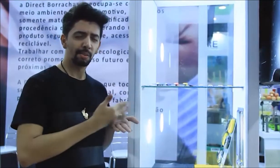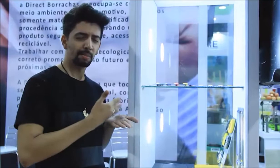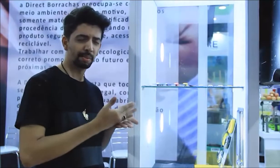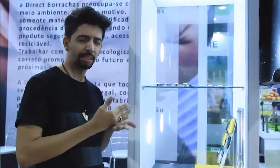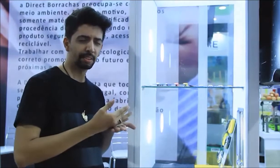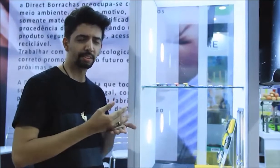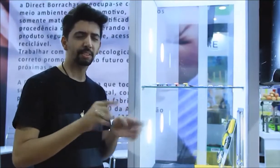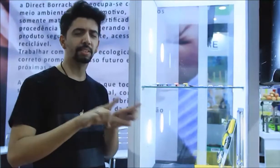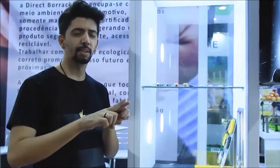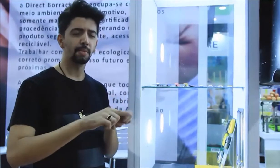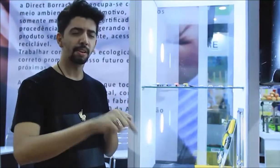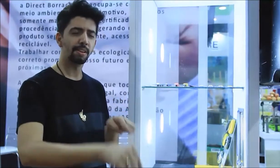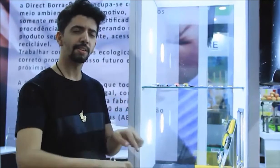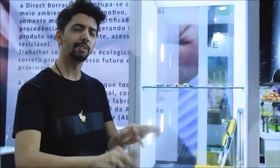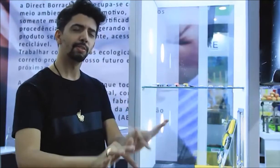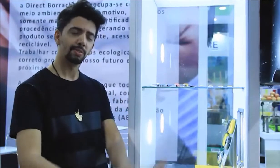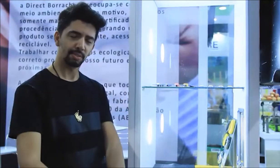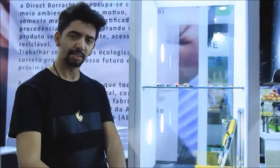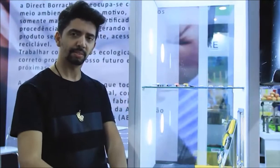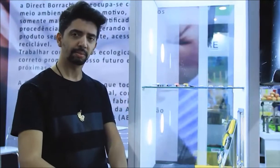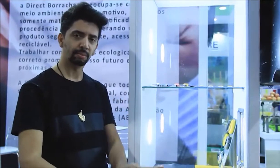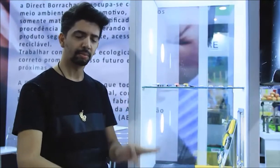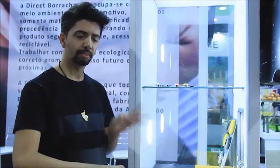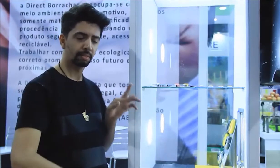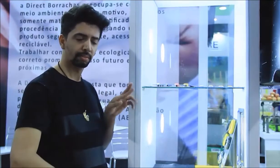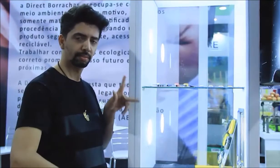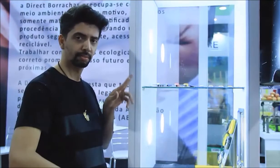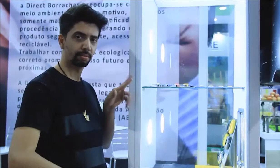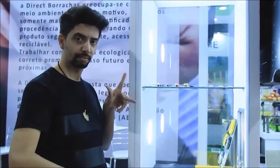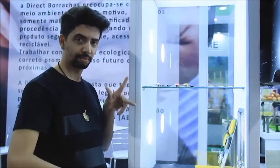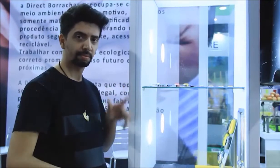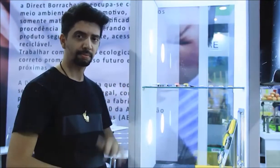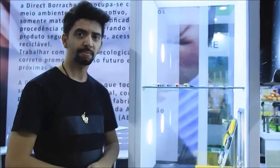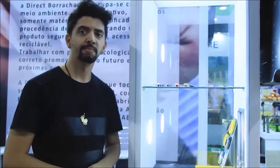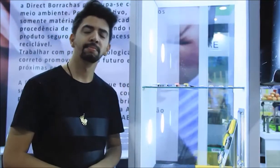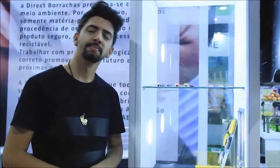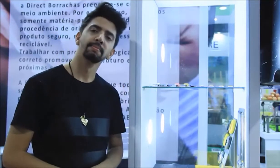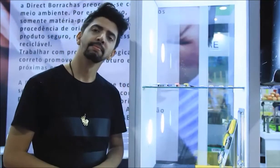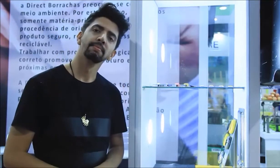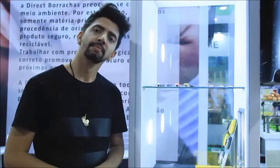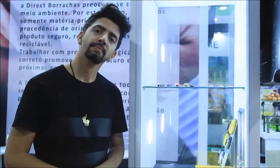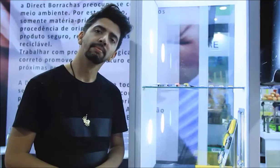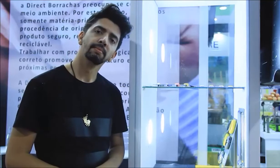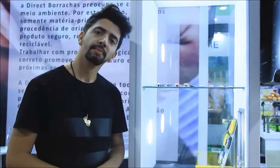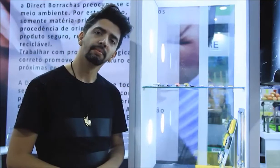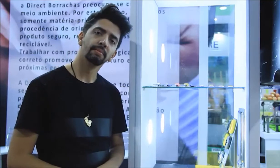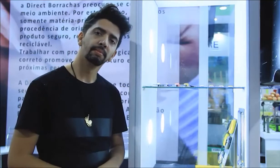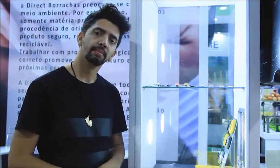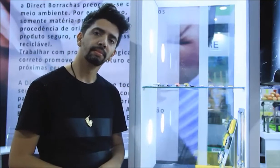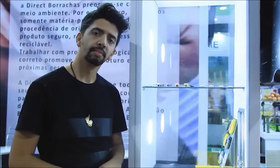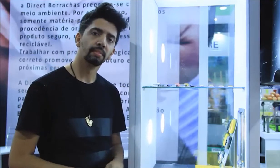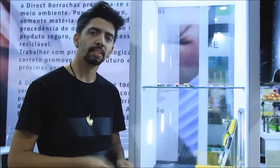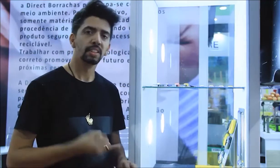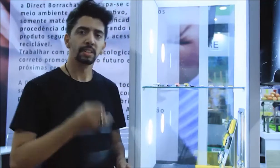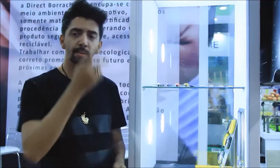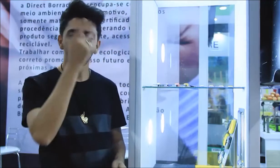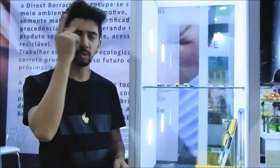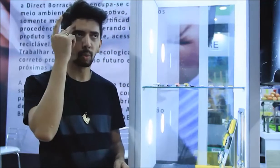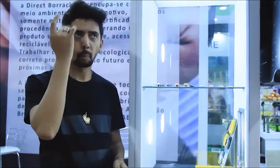o final. Um diferencia do outro na questão de não saber ler braille